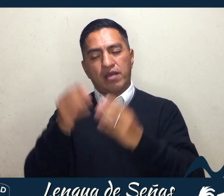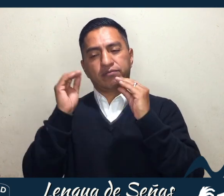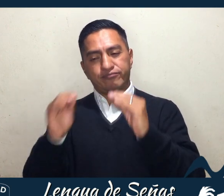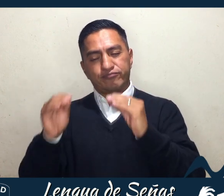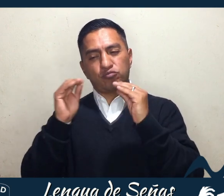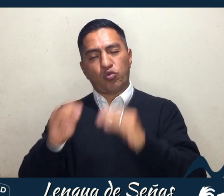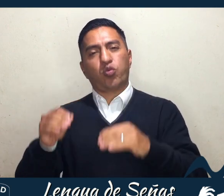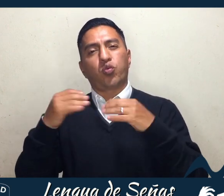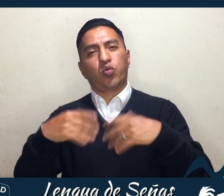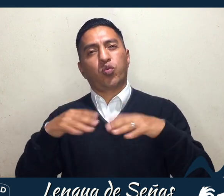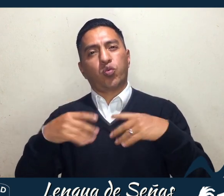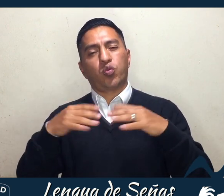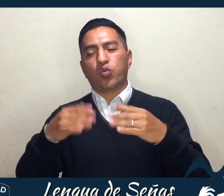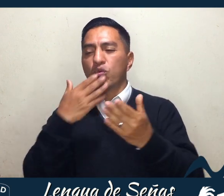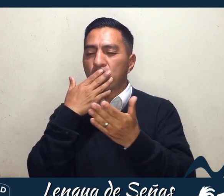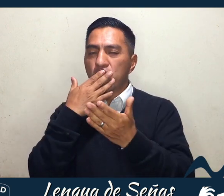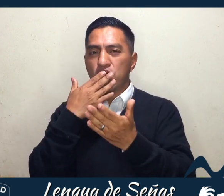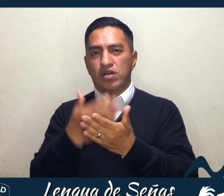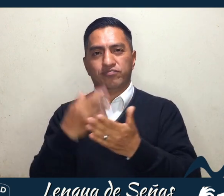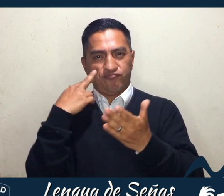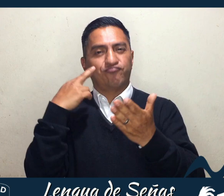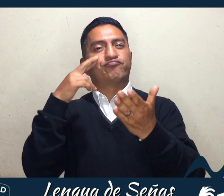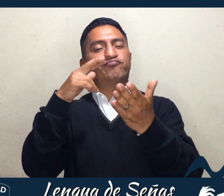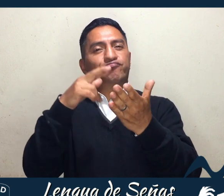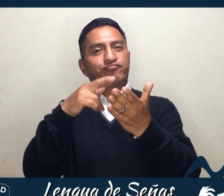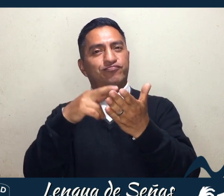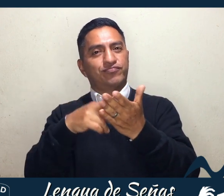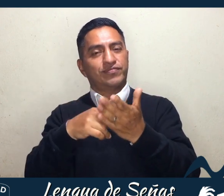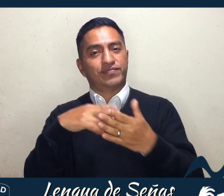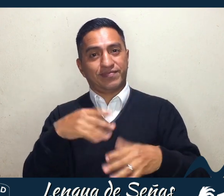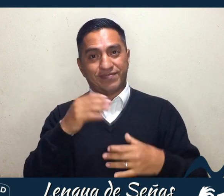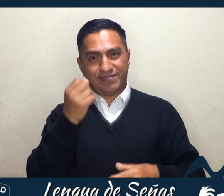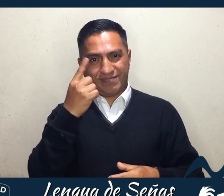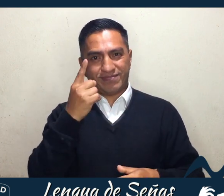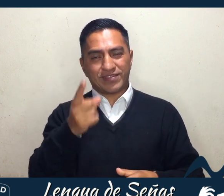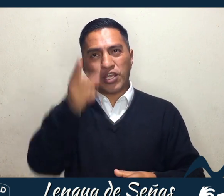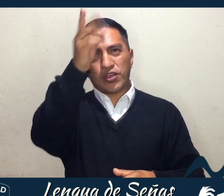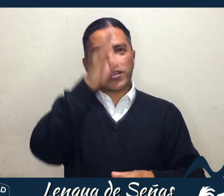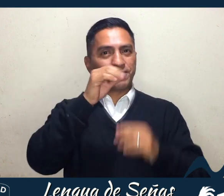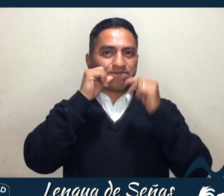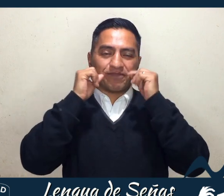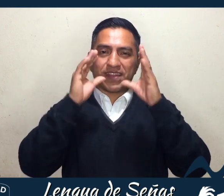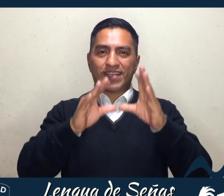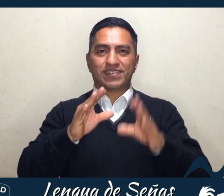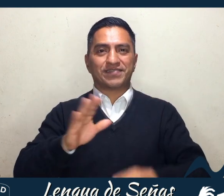todo su esfuerzo. Que reconozcamos apropiadamente esto. Que Dios nos ayude.